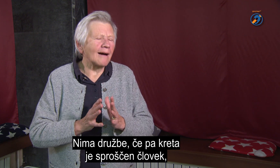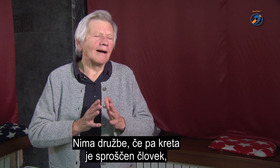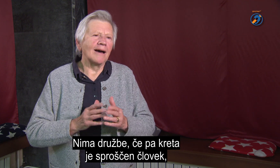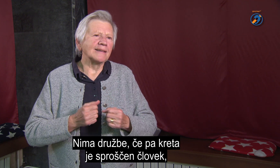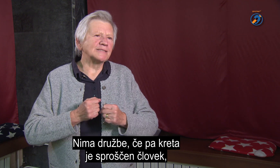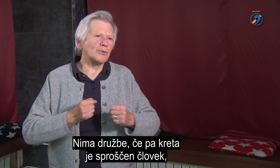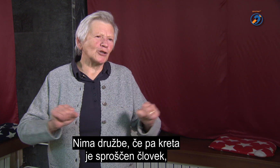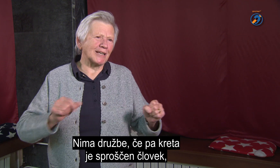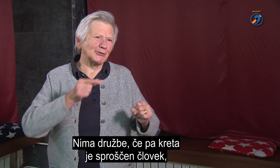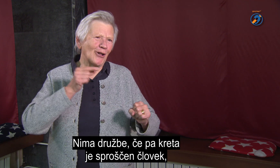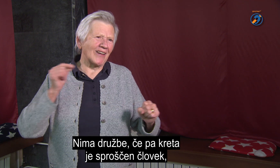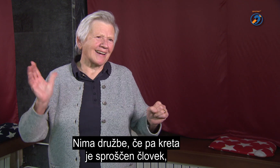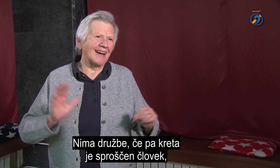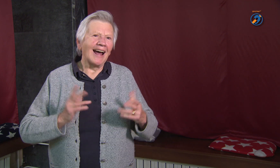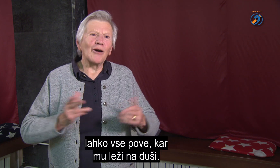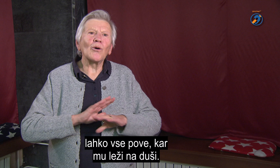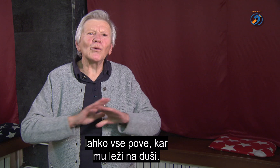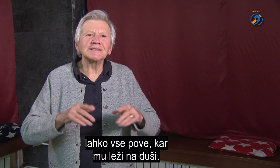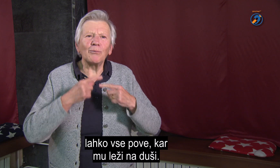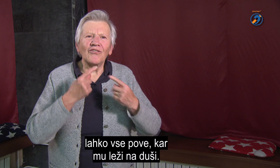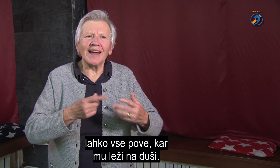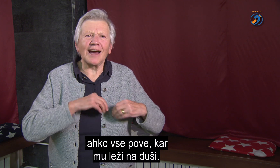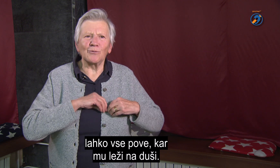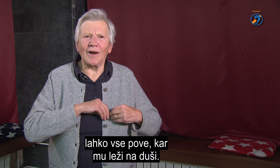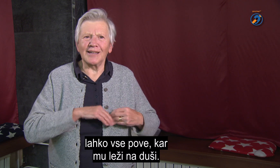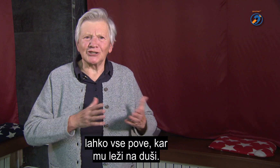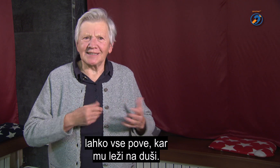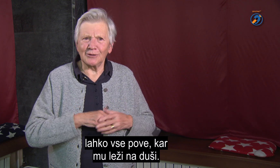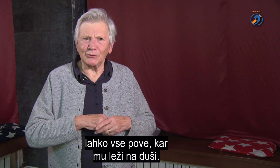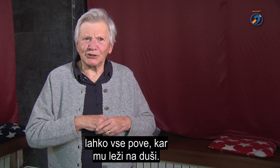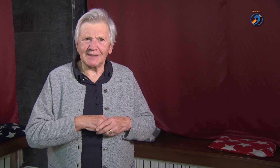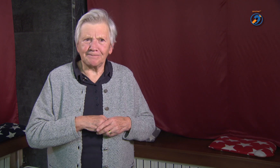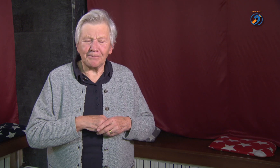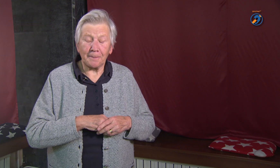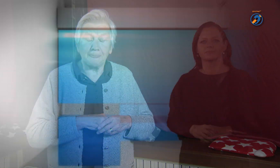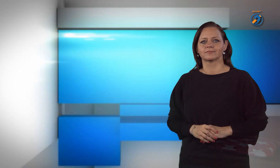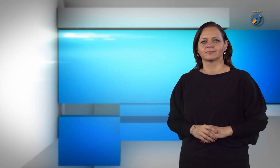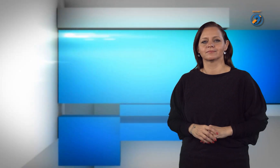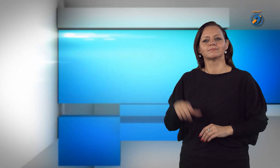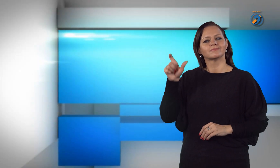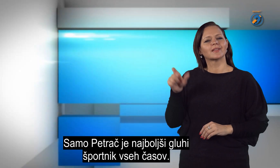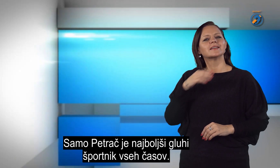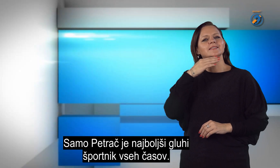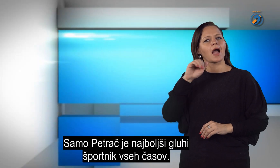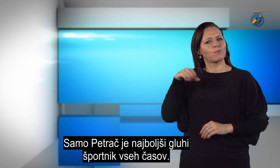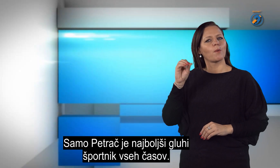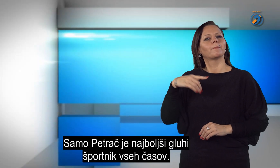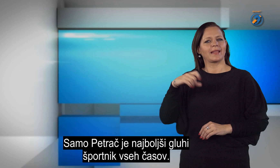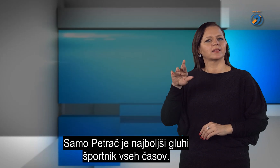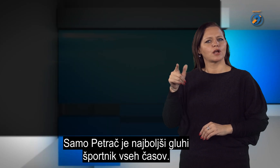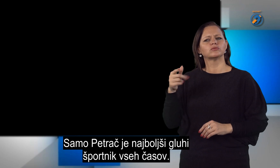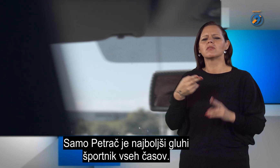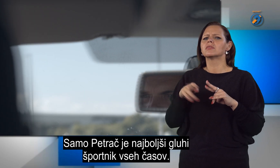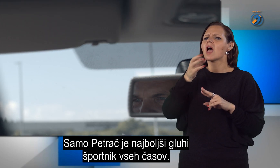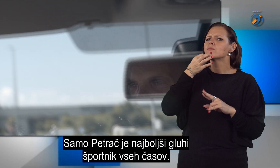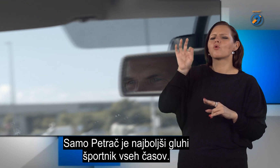da je sproščen človek, lahko vse pove, kar mu leži na duši. Samo Petrač je